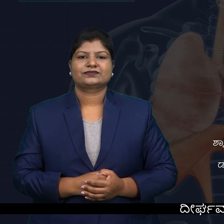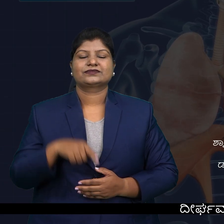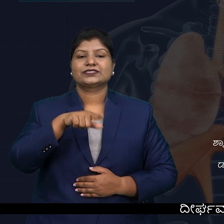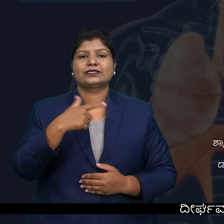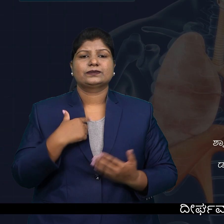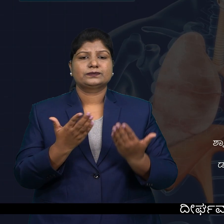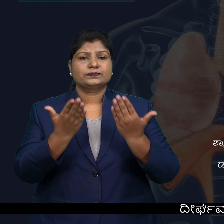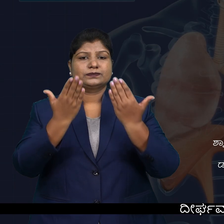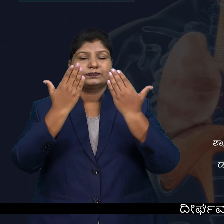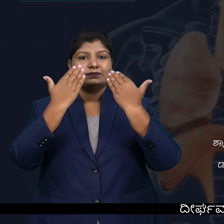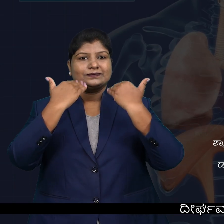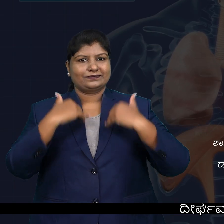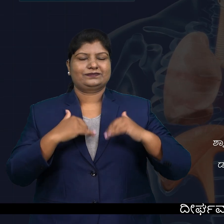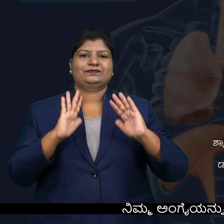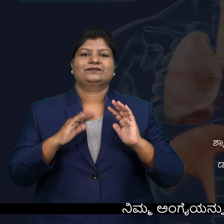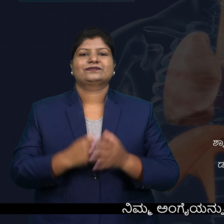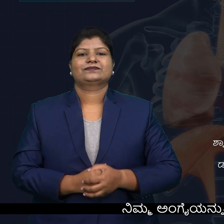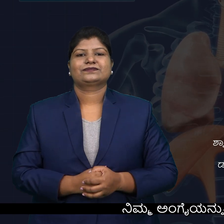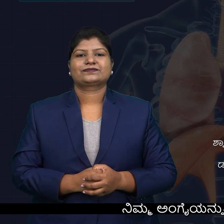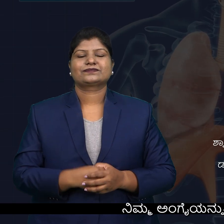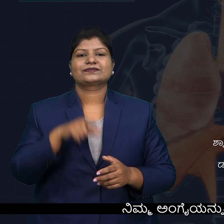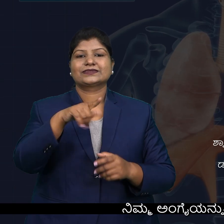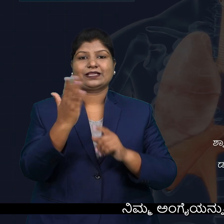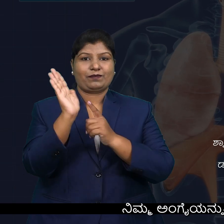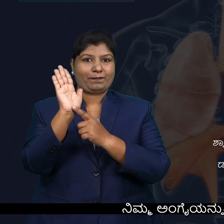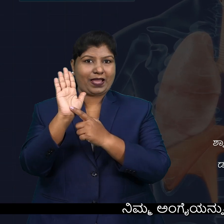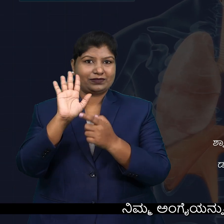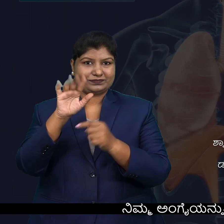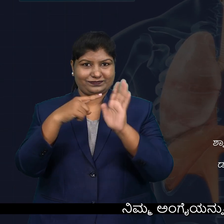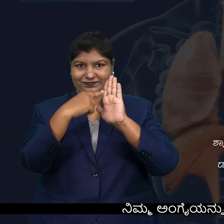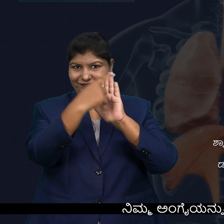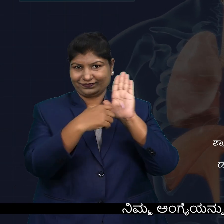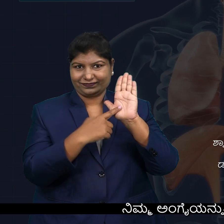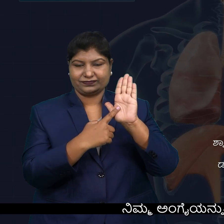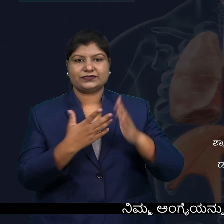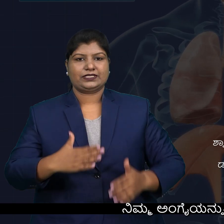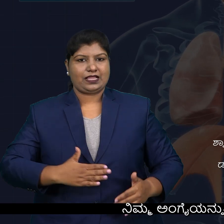ದೀರ್ಘವಾಗಿ ಉಸಿರಾಡಿ. ನಿಮ್ಮ ಅಂಗೈಯನ್ನು ಹೊಟ್ಟೆಯ